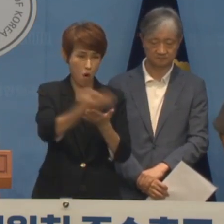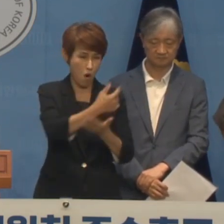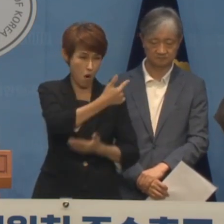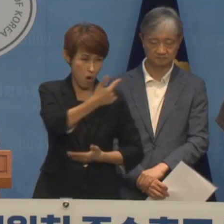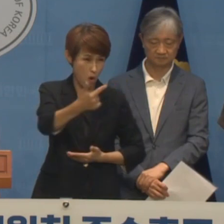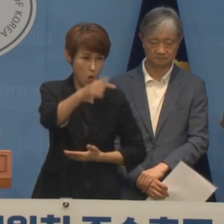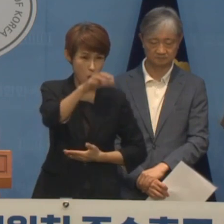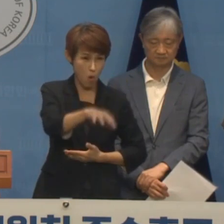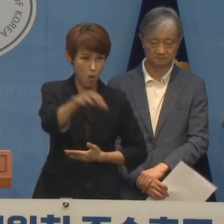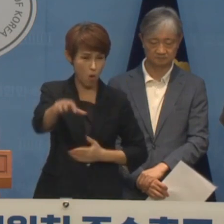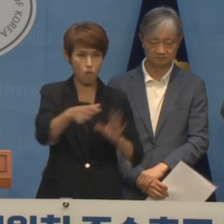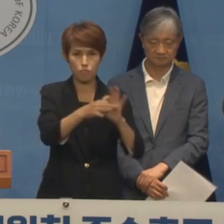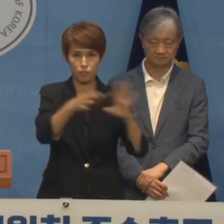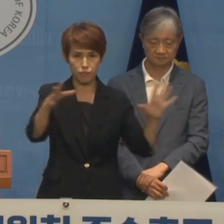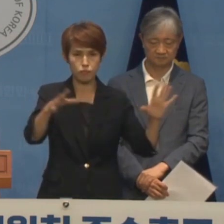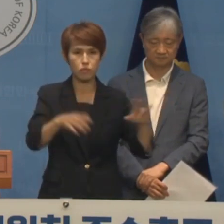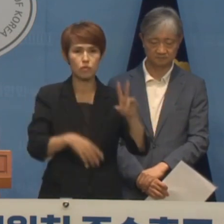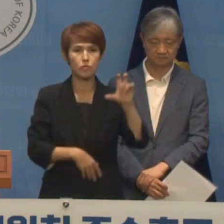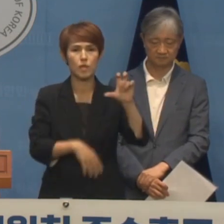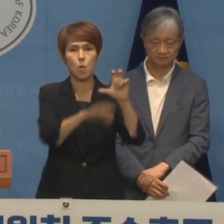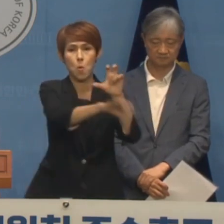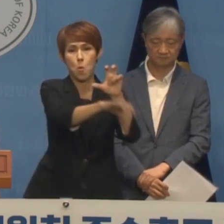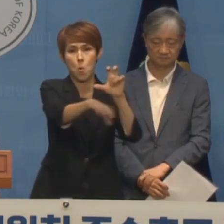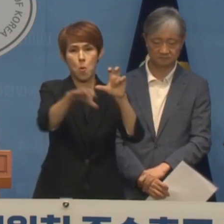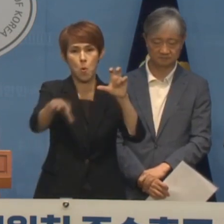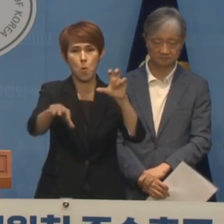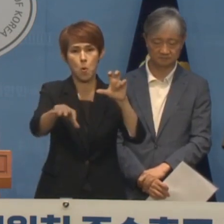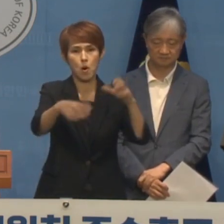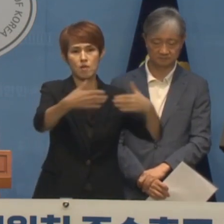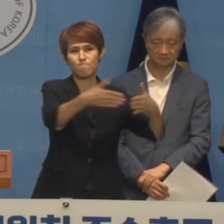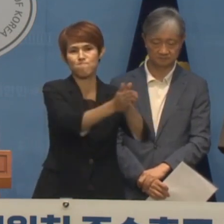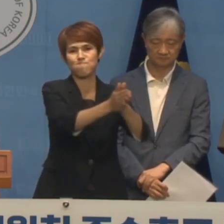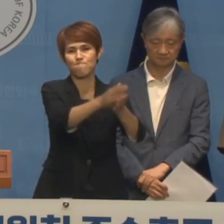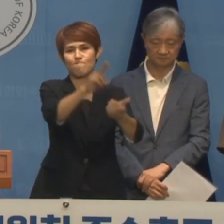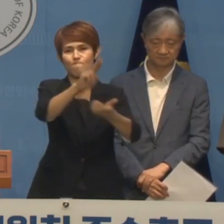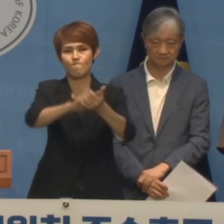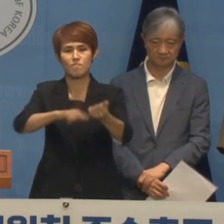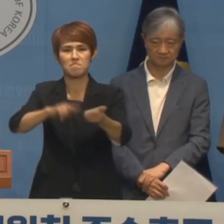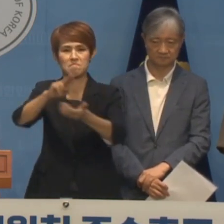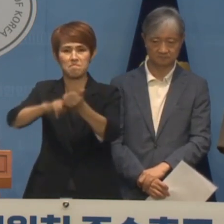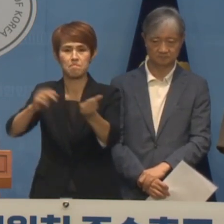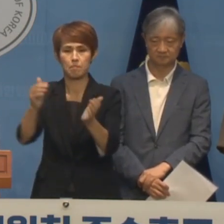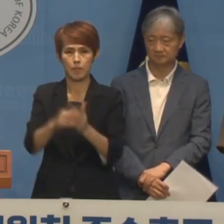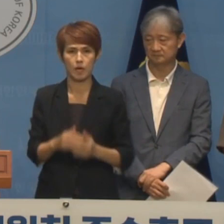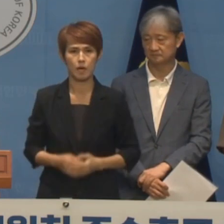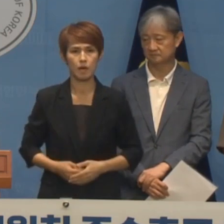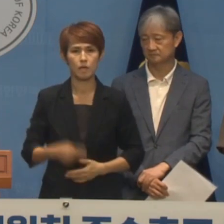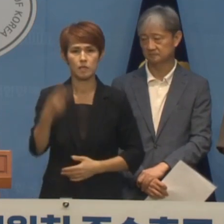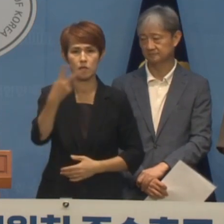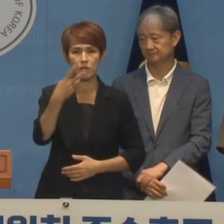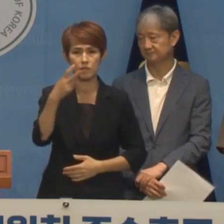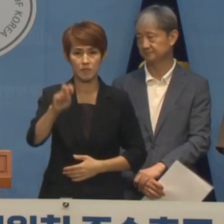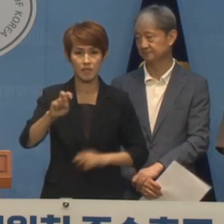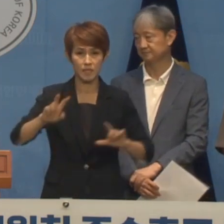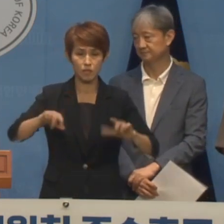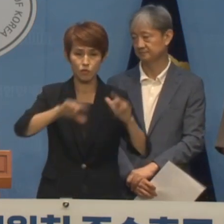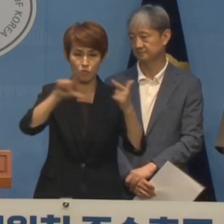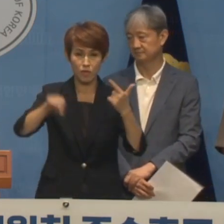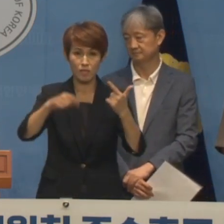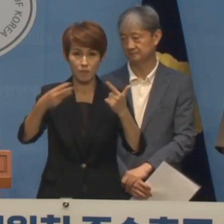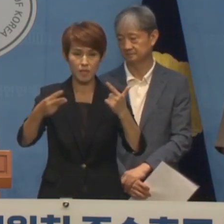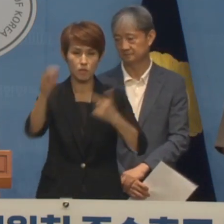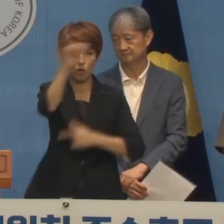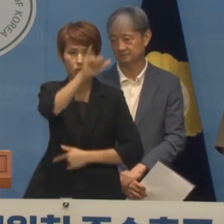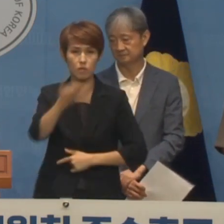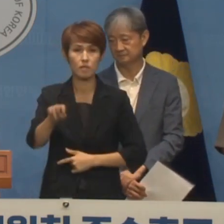가리지 않고 현재까지 25개 매장을 폐점 매각하였습니다. 2024년 6월 3일에는 전국의